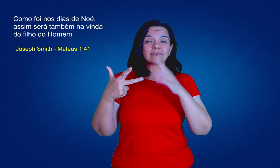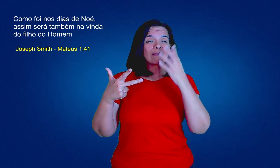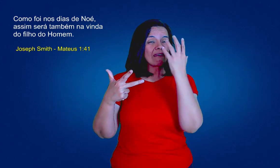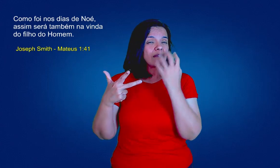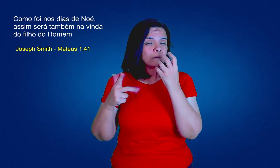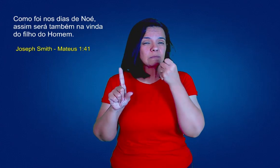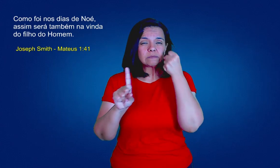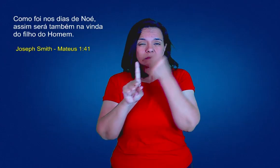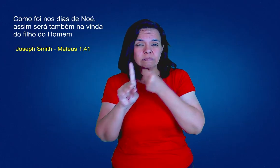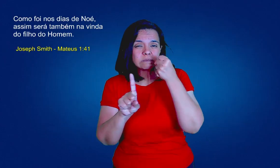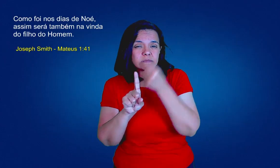fome,